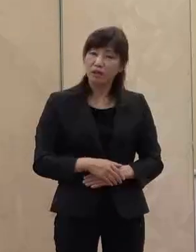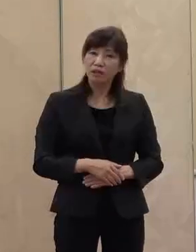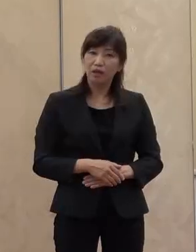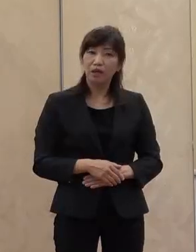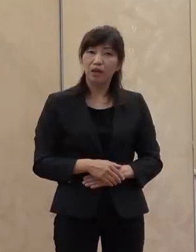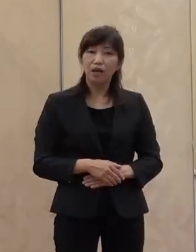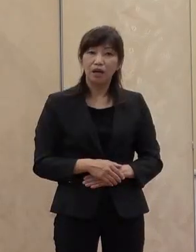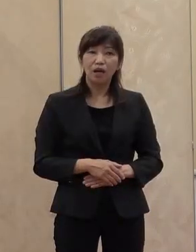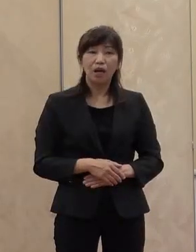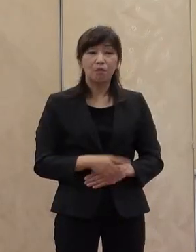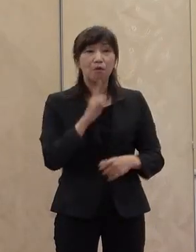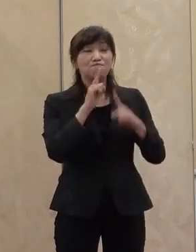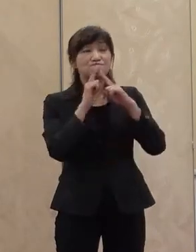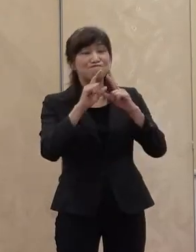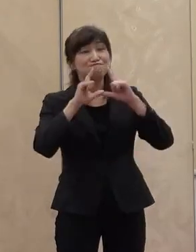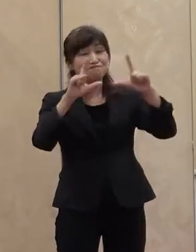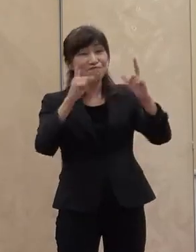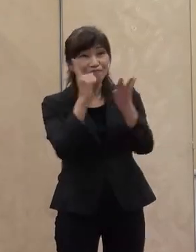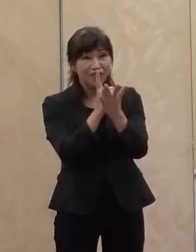掛け声だけじゃなくてね、